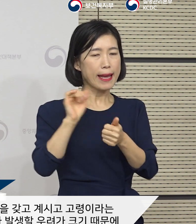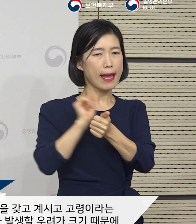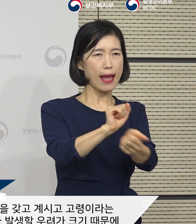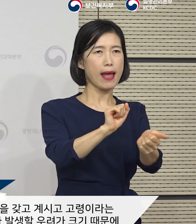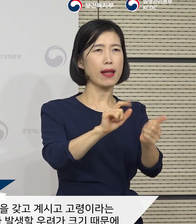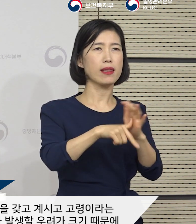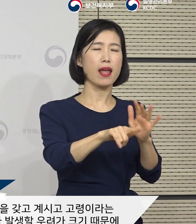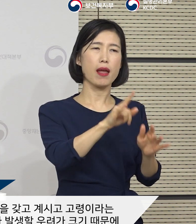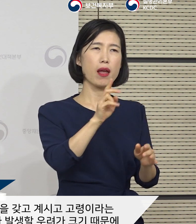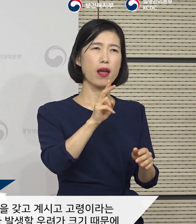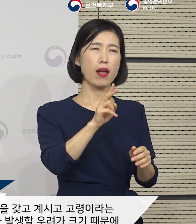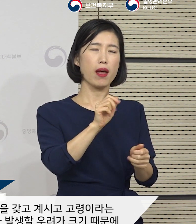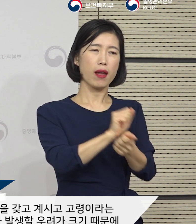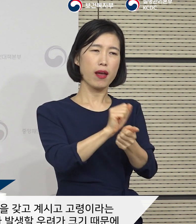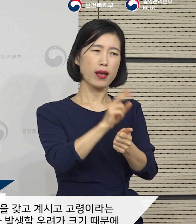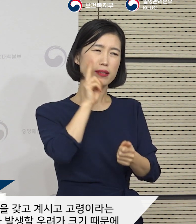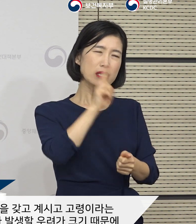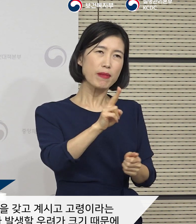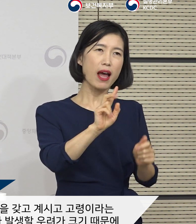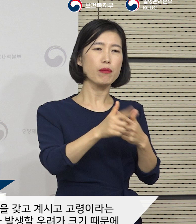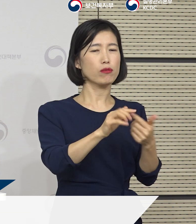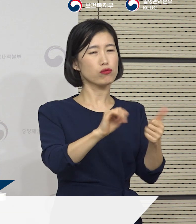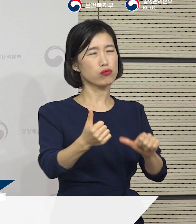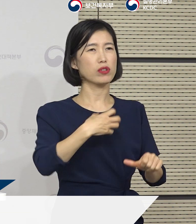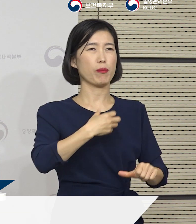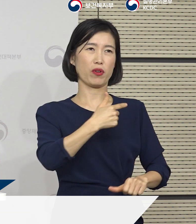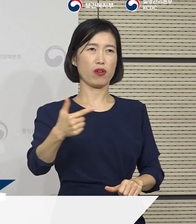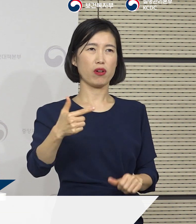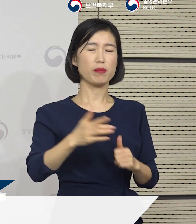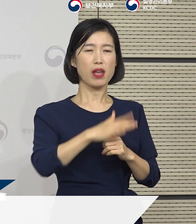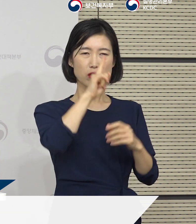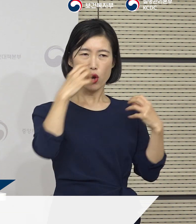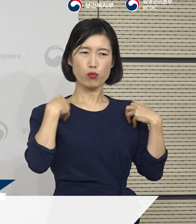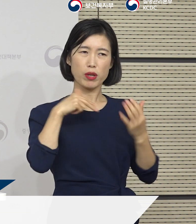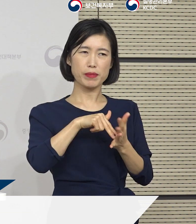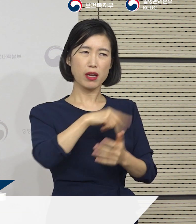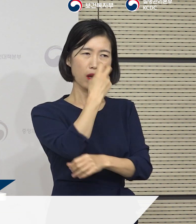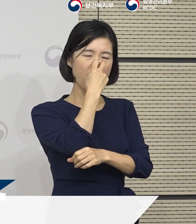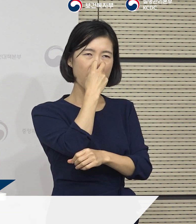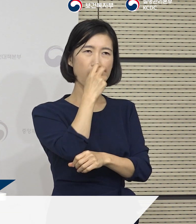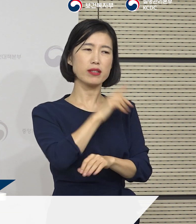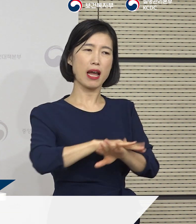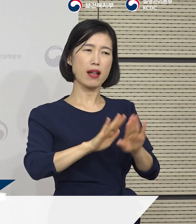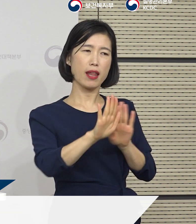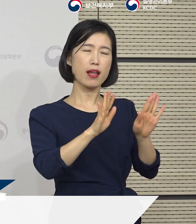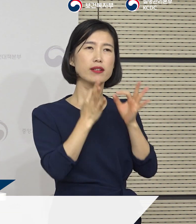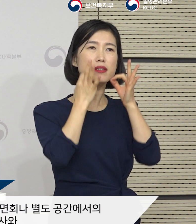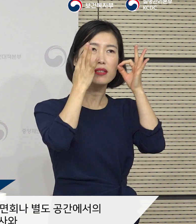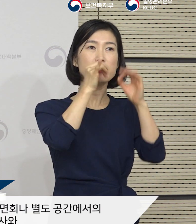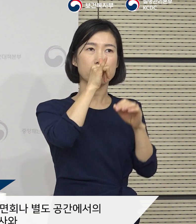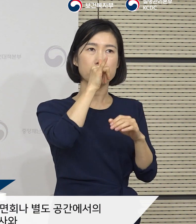중증 환자나 사망자가 발생할 우려가 크기 때문에 정부도 경각심을 갖고 대응하고